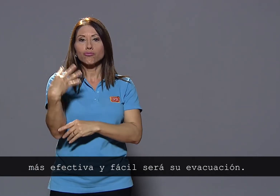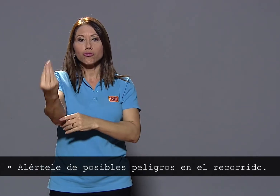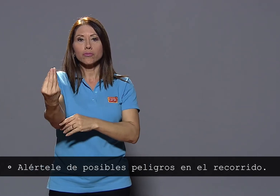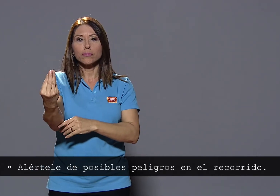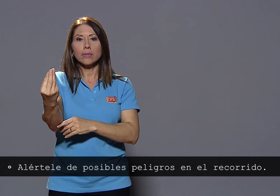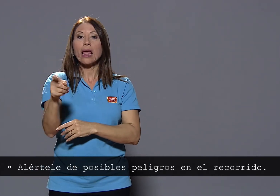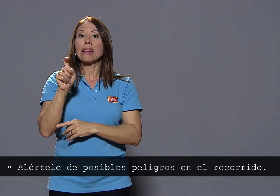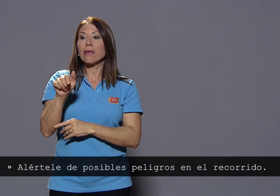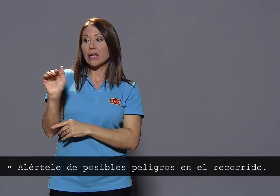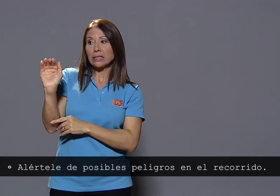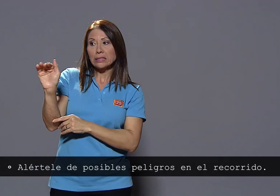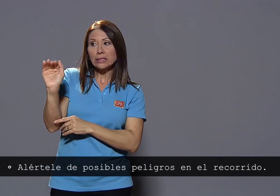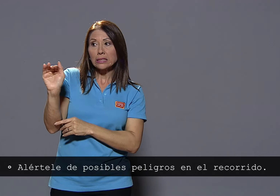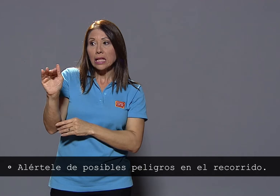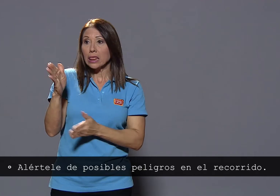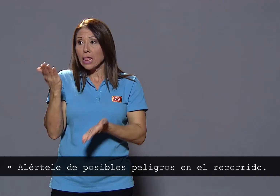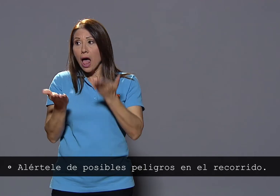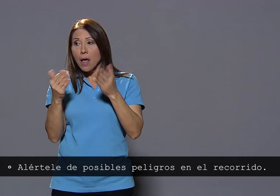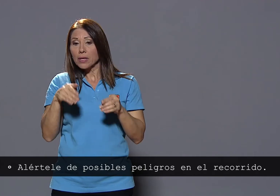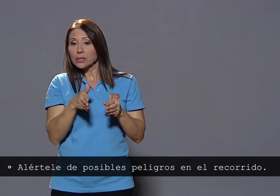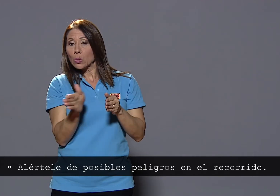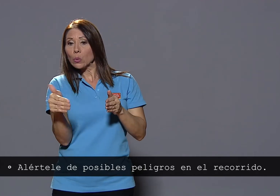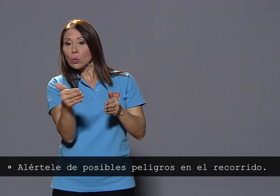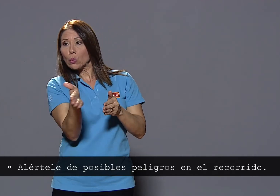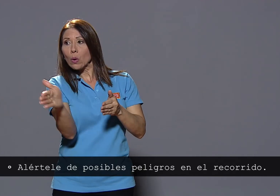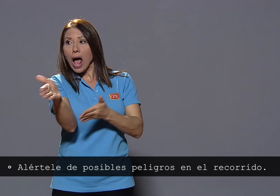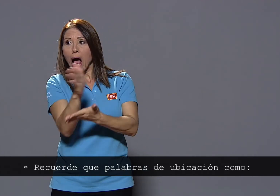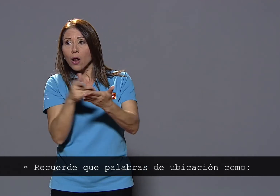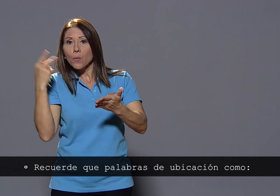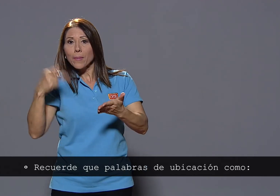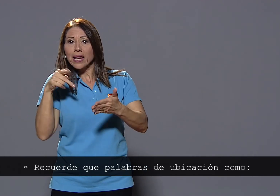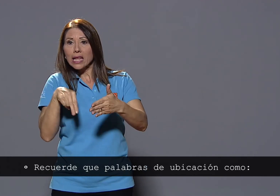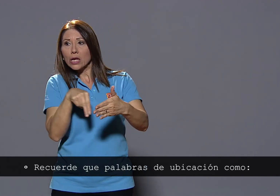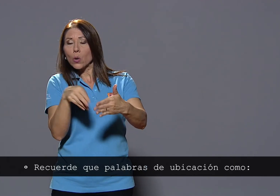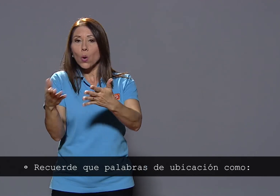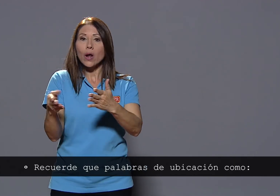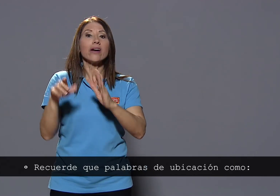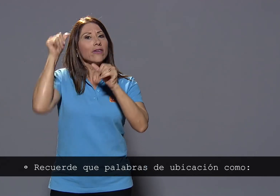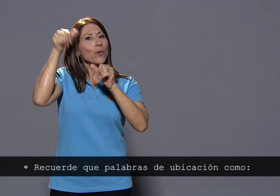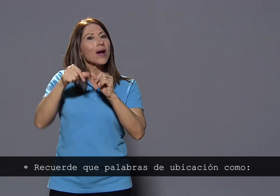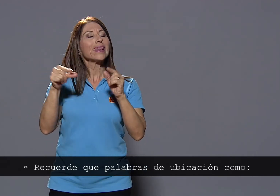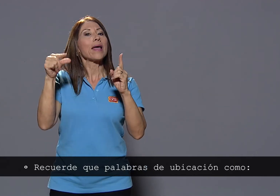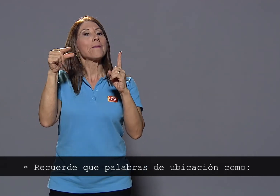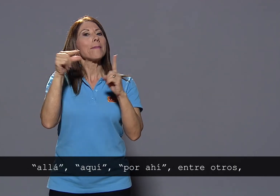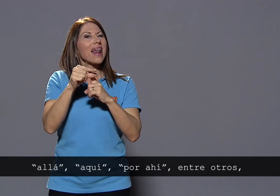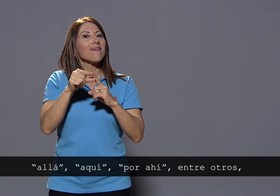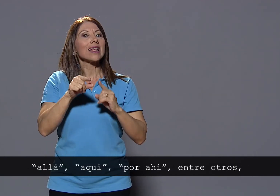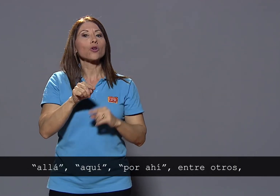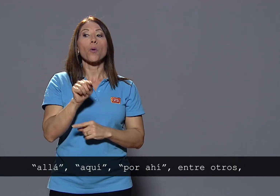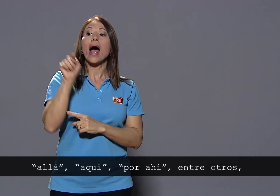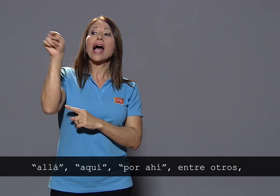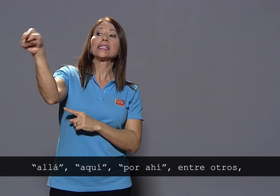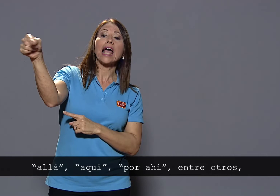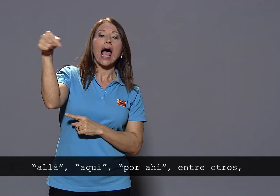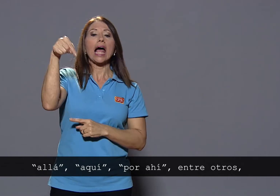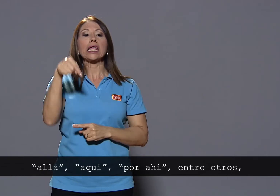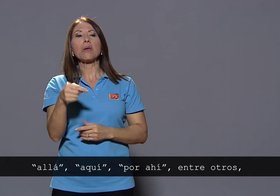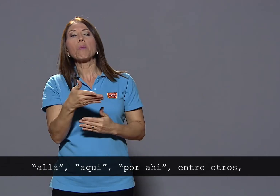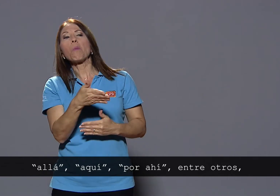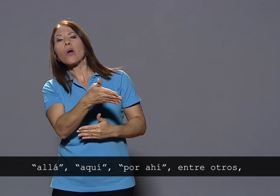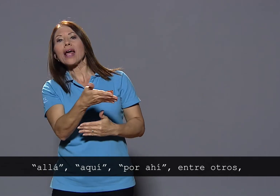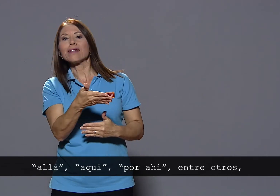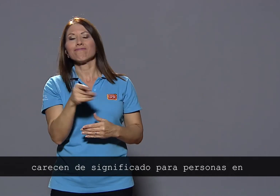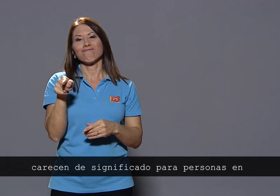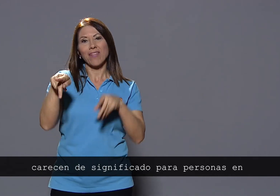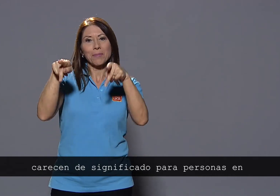evacuación. Alértele de posibles peligros en el recorrido. Recuerde que palabras de ubicación como allá, aquí, por ahí,